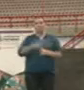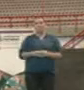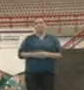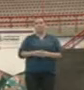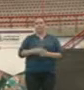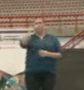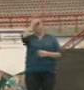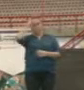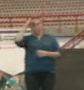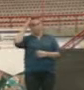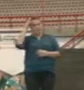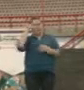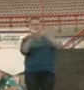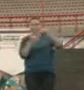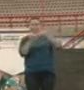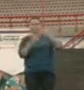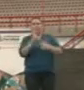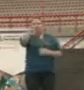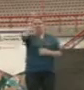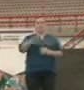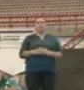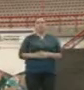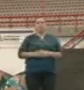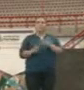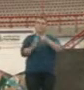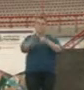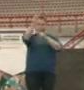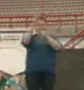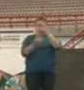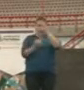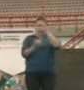desculpa, é semelhante a Deus, o que é que a gente está fazendo? Deus cria?